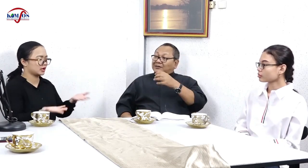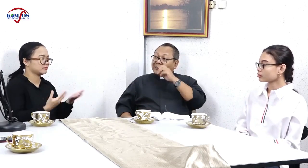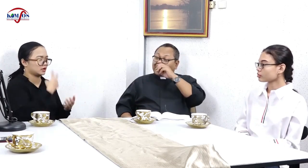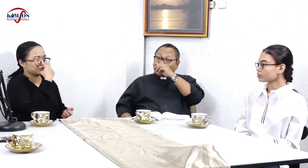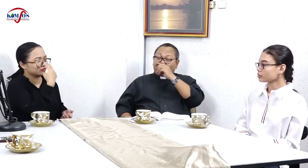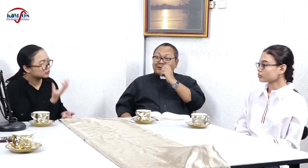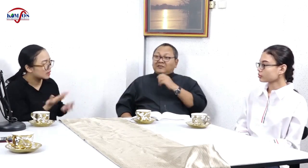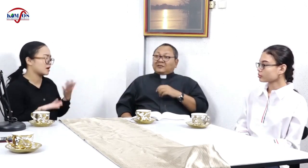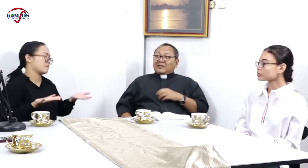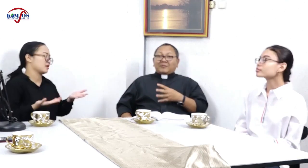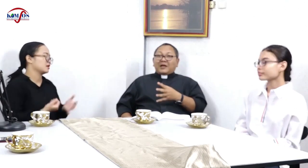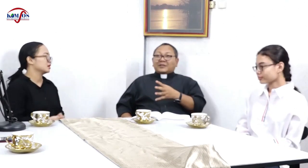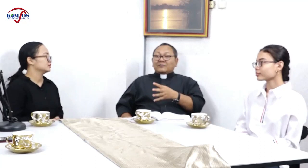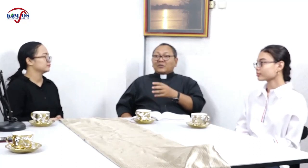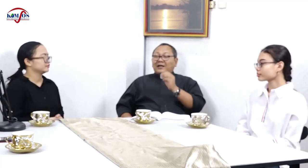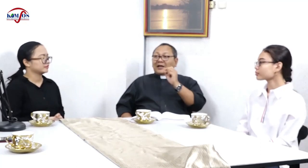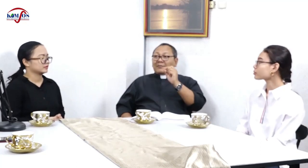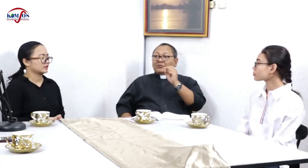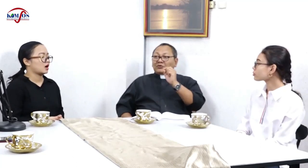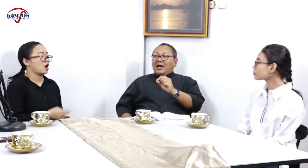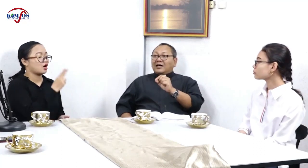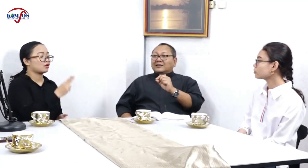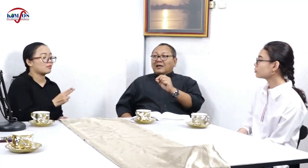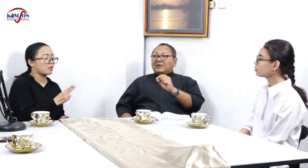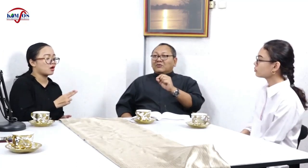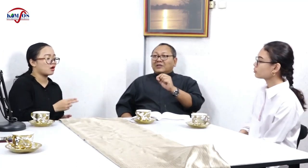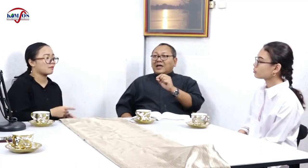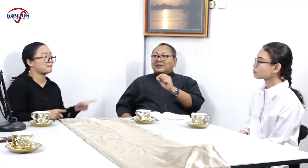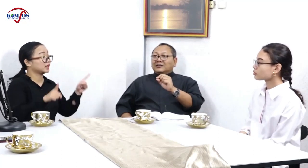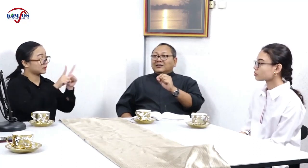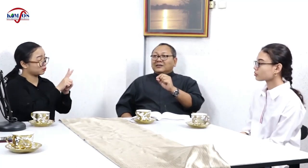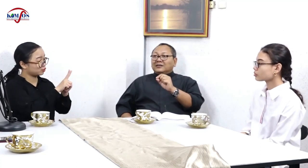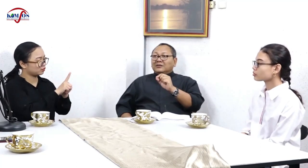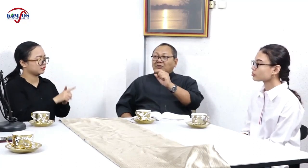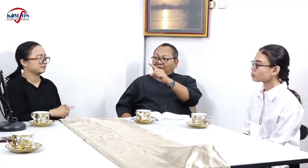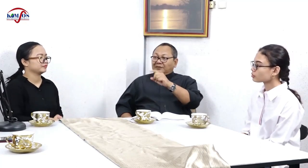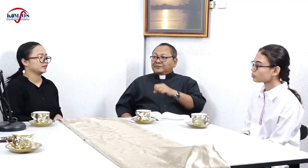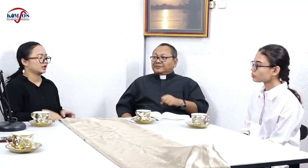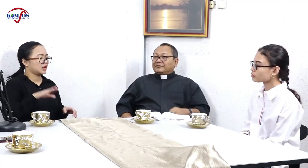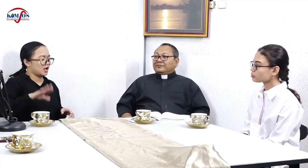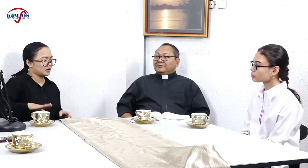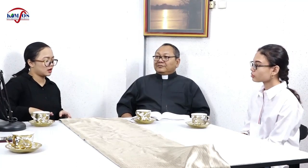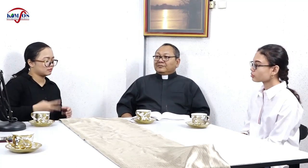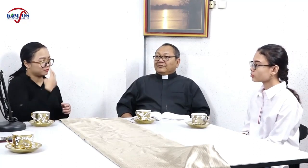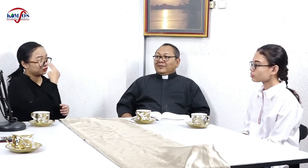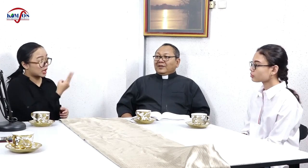saya Kira Saya pernah bertemu anak buta tapi kuliah di Unair